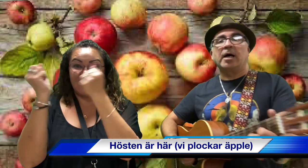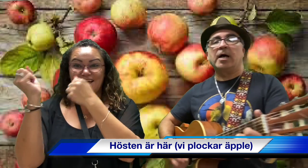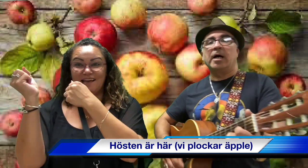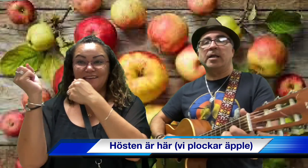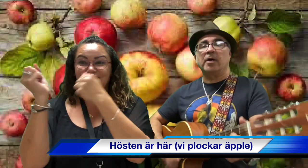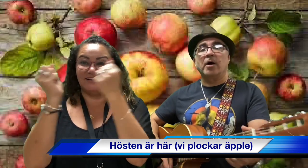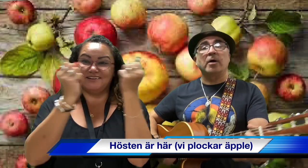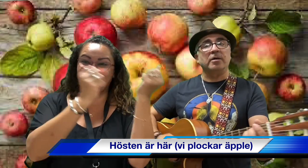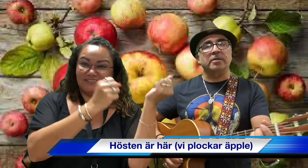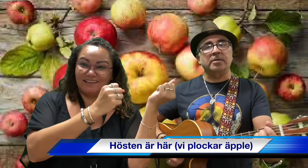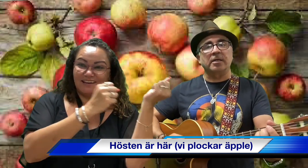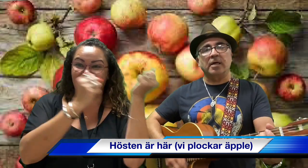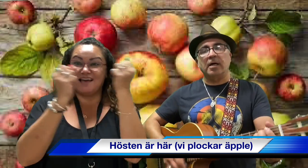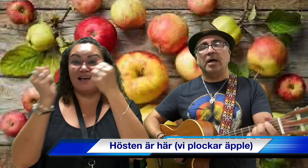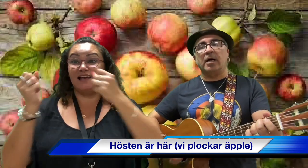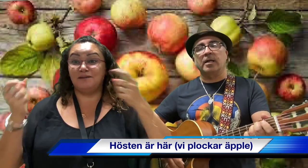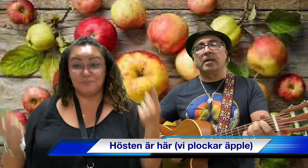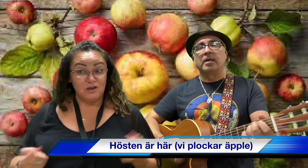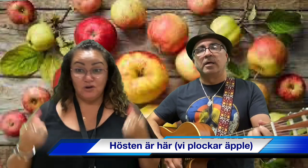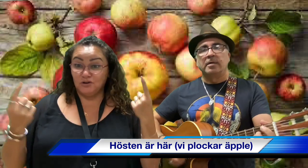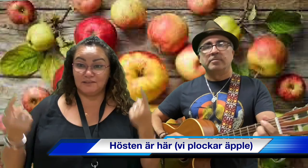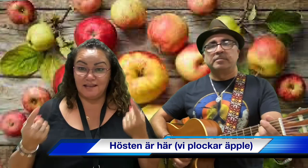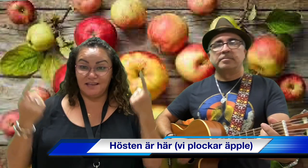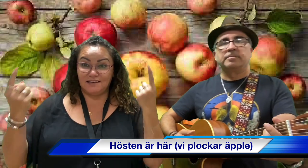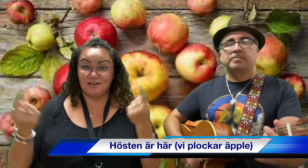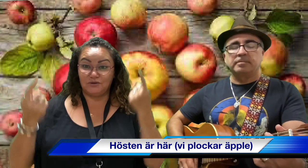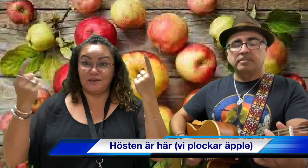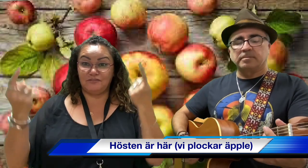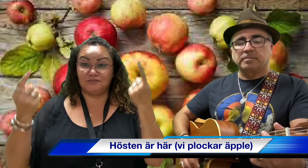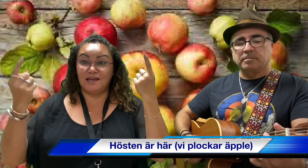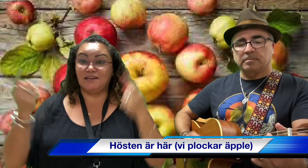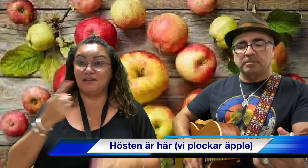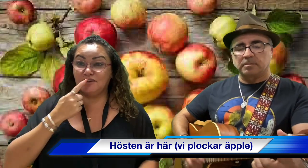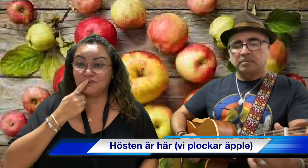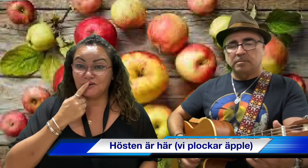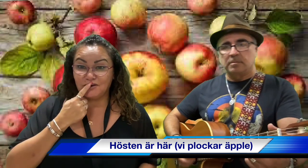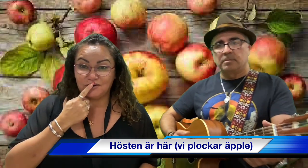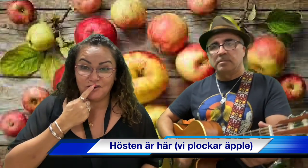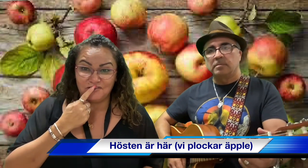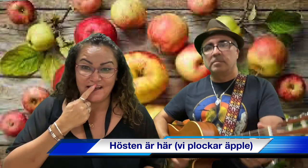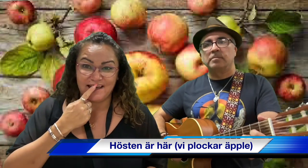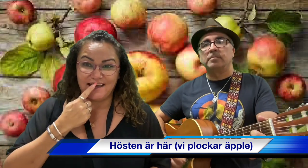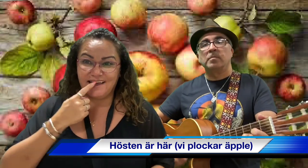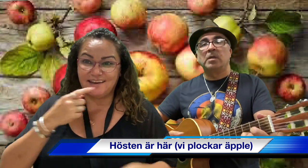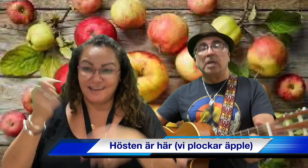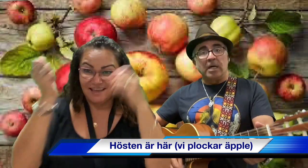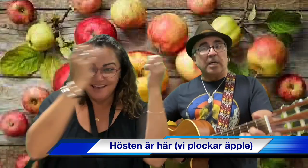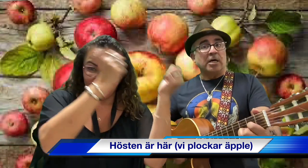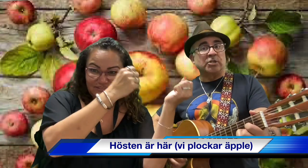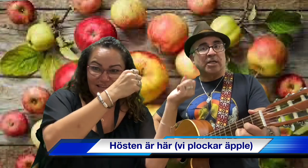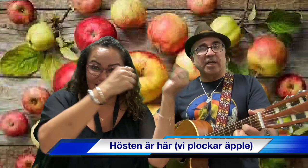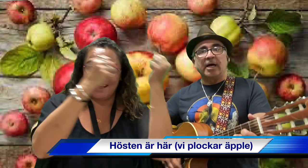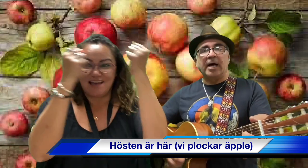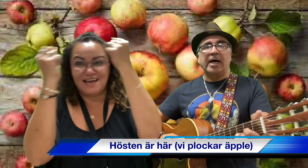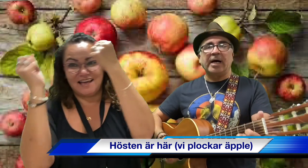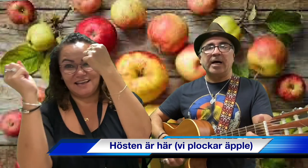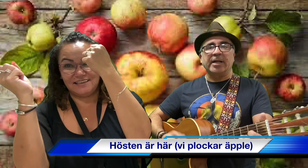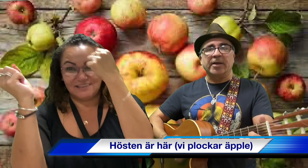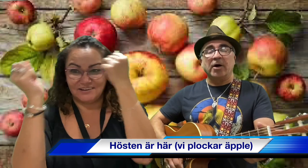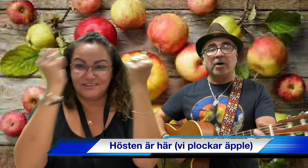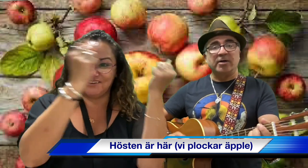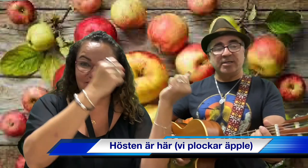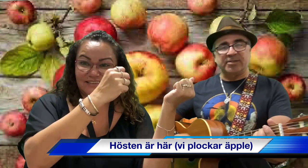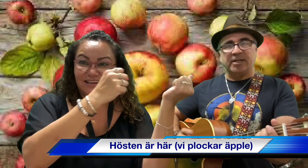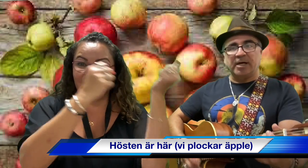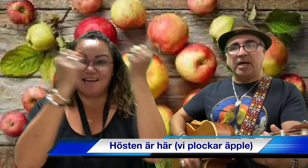är här, ja hösten är här. Och trädet skiftar i röd och vad härlig. Hösten är här,